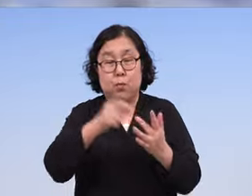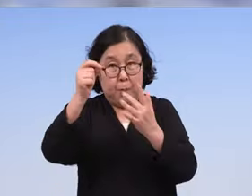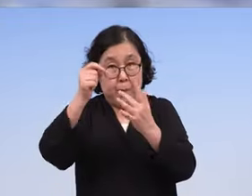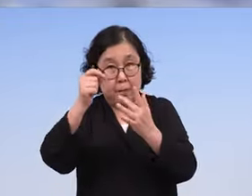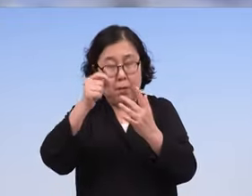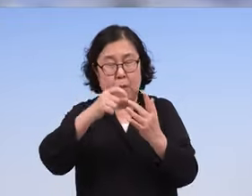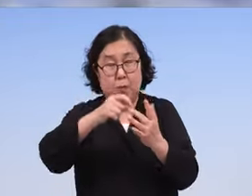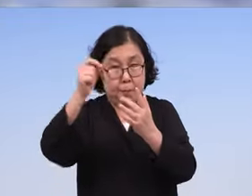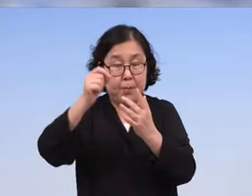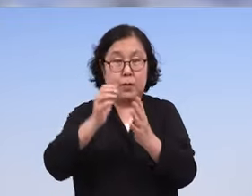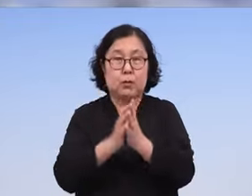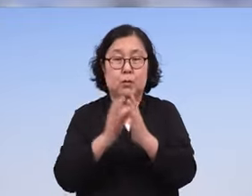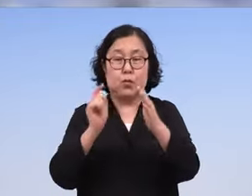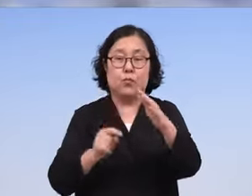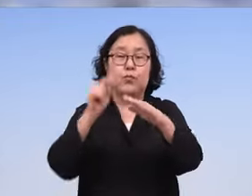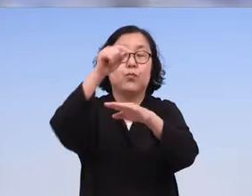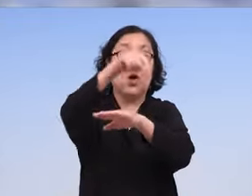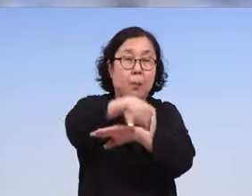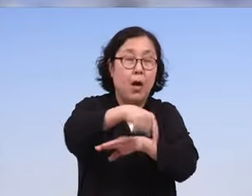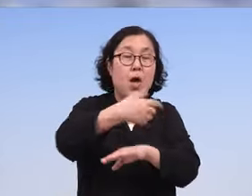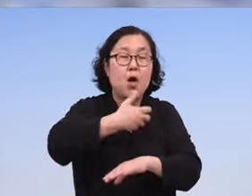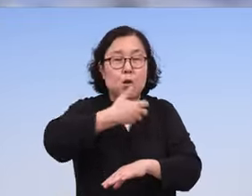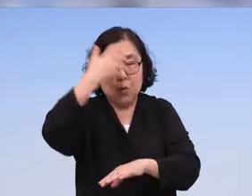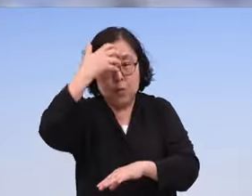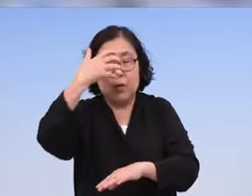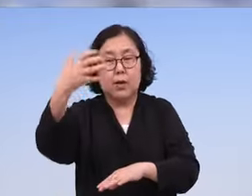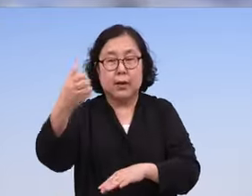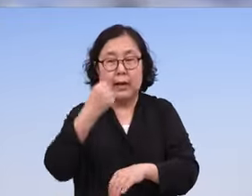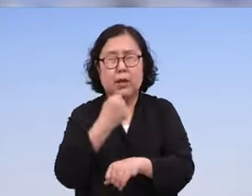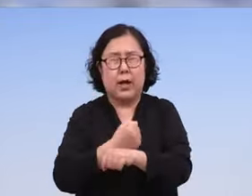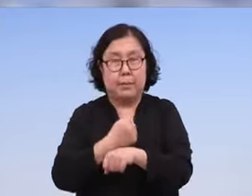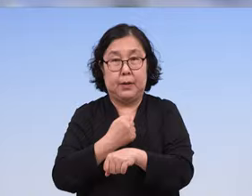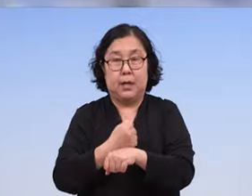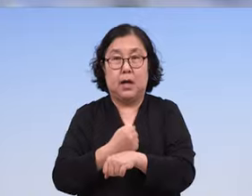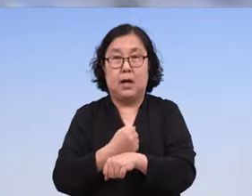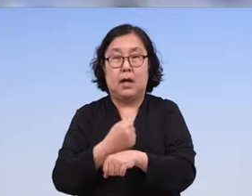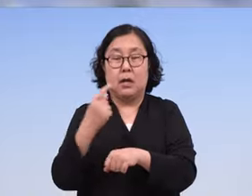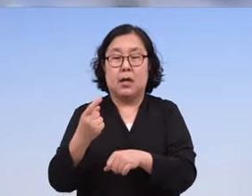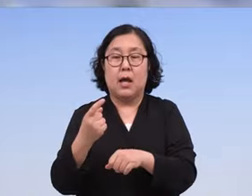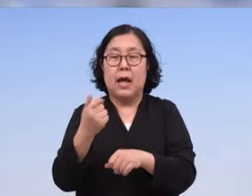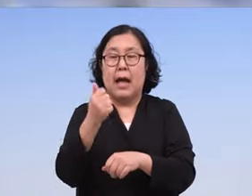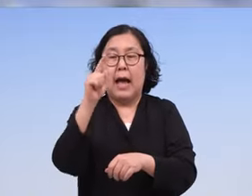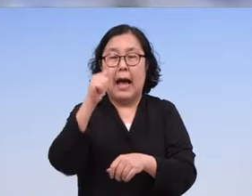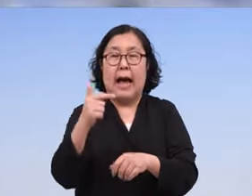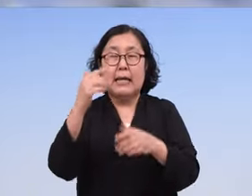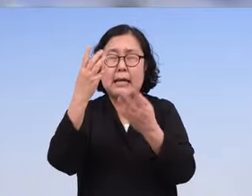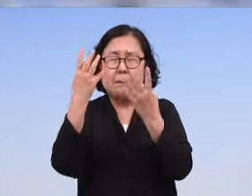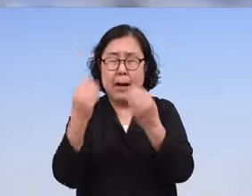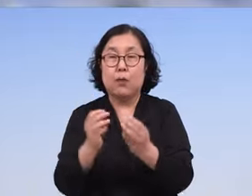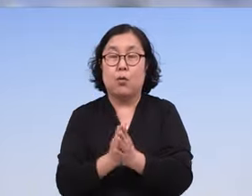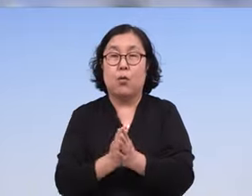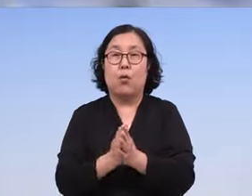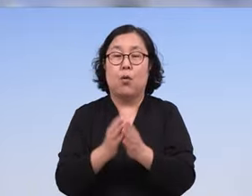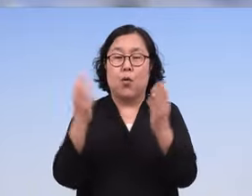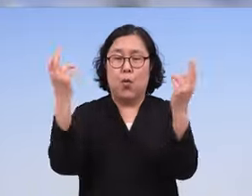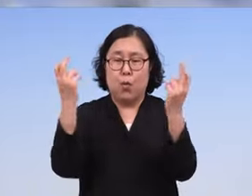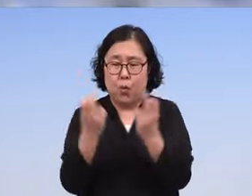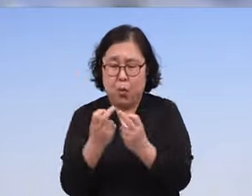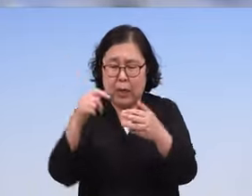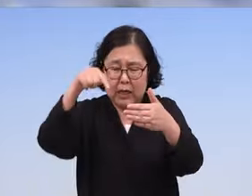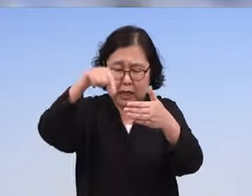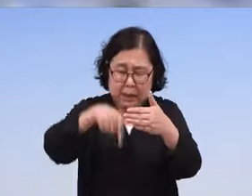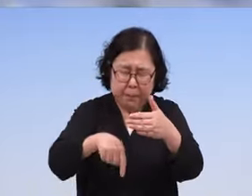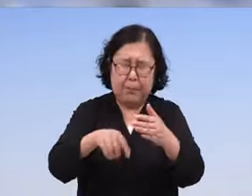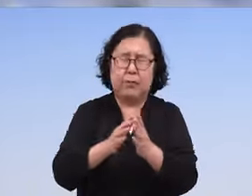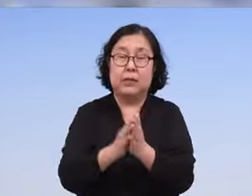넘어 꿈, 이렇게 한이 많은 이 시대에, 이렇게 골이 깊은 이 시대에, 이렇게